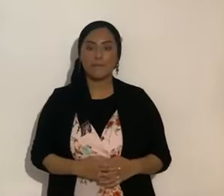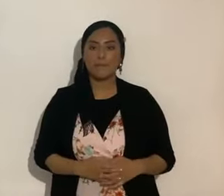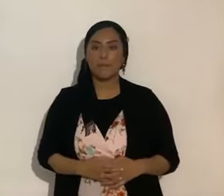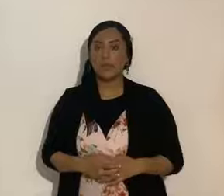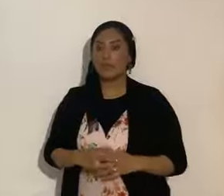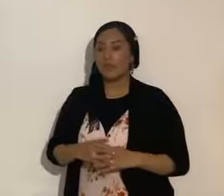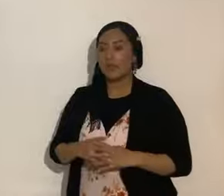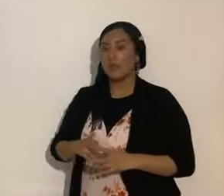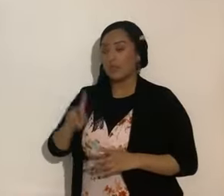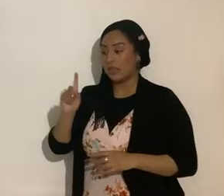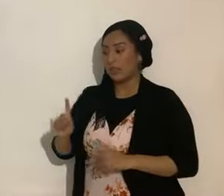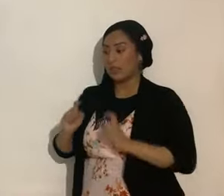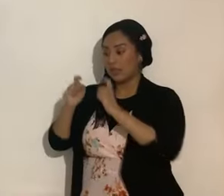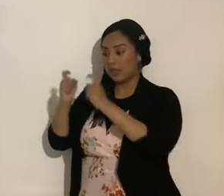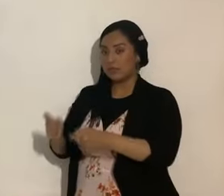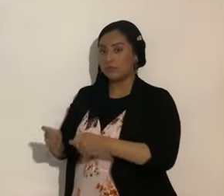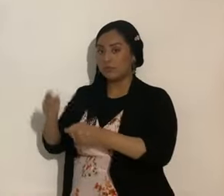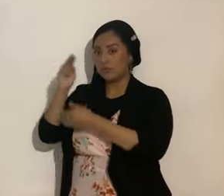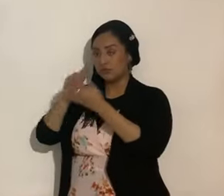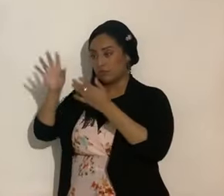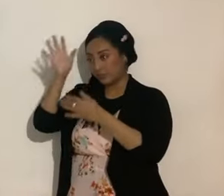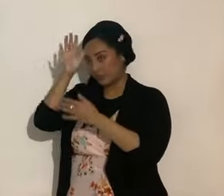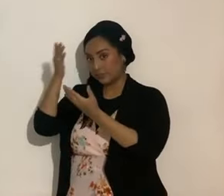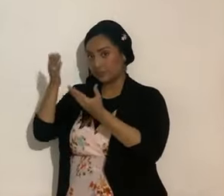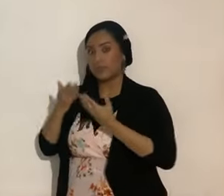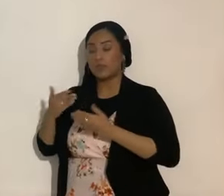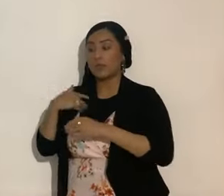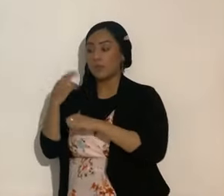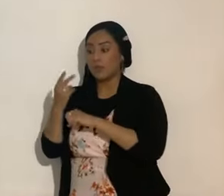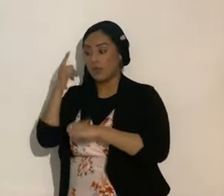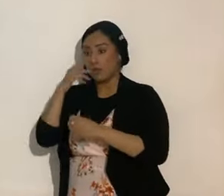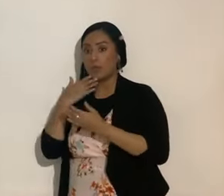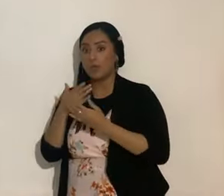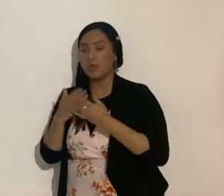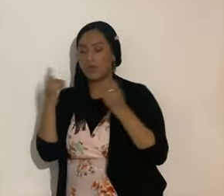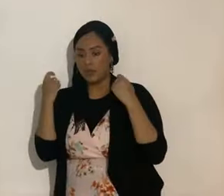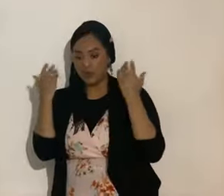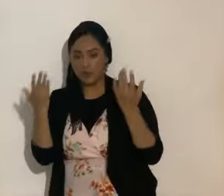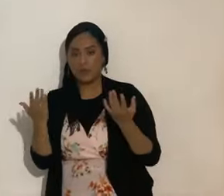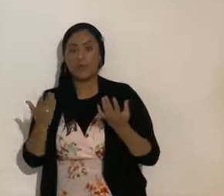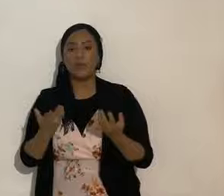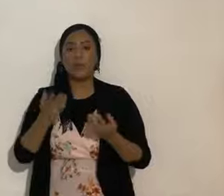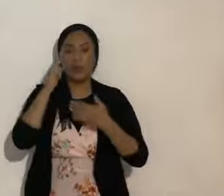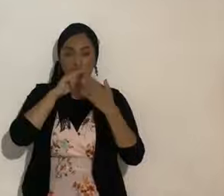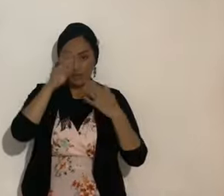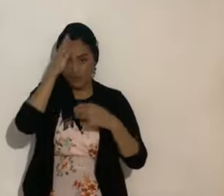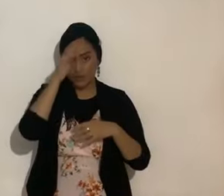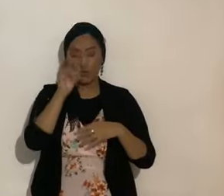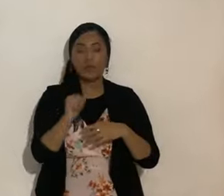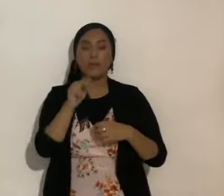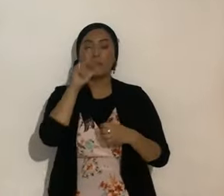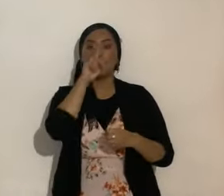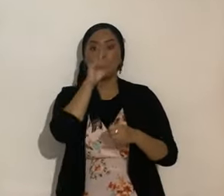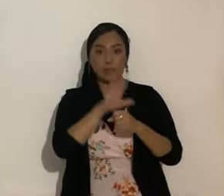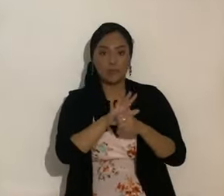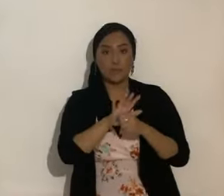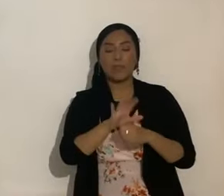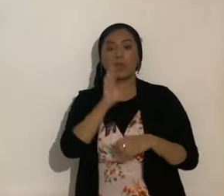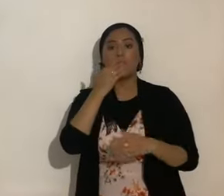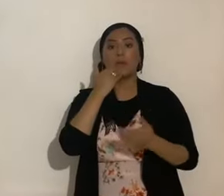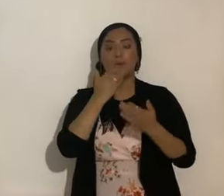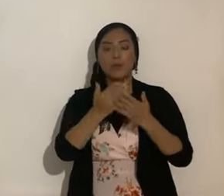dones que el Eterno nos haya regalado y los talentos. Si los empleamos para bien, aleluya. Ahora, el Eterno sí promete esto. Buen